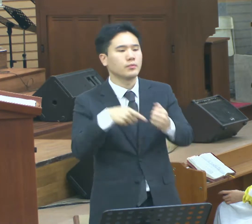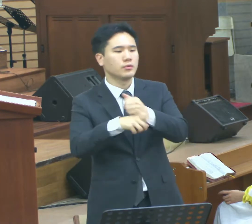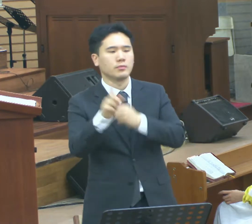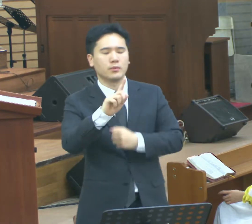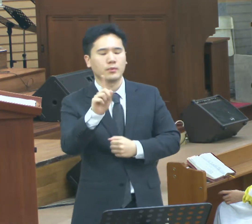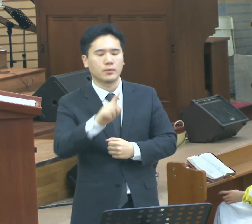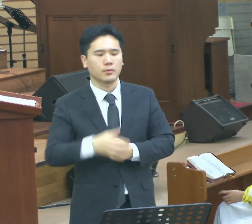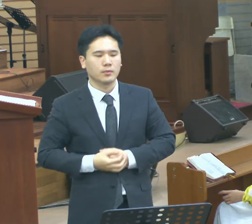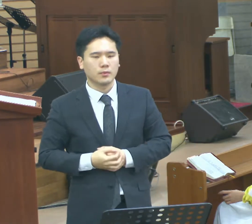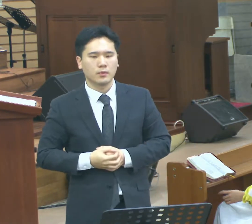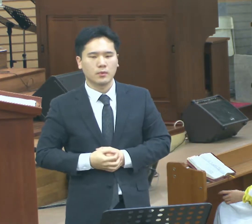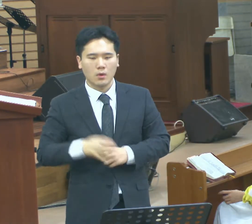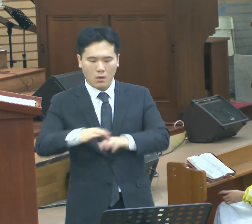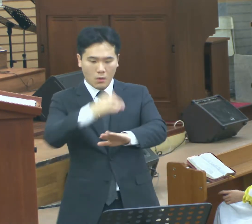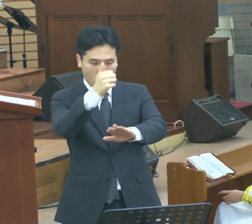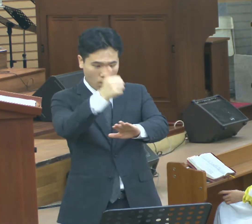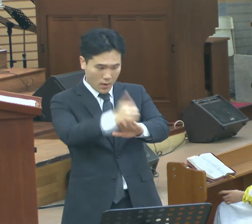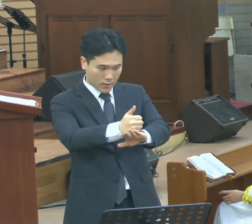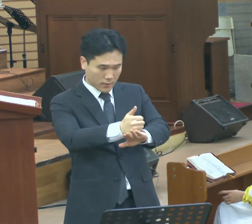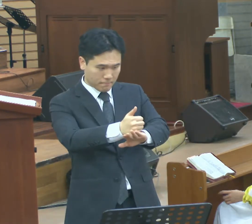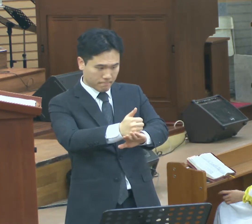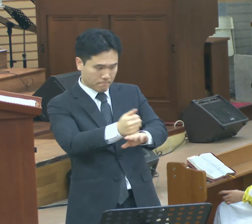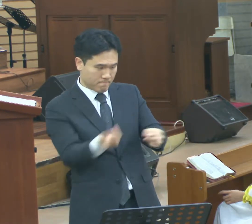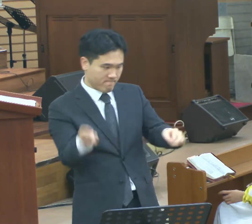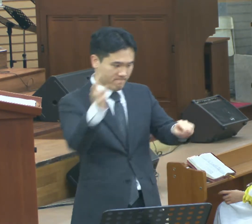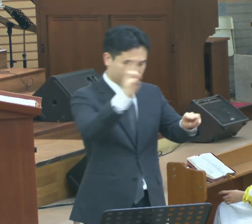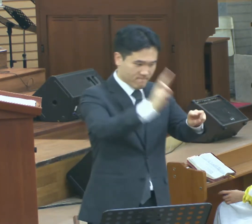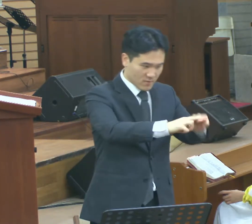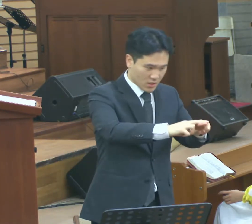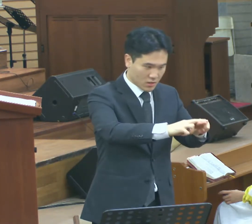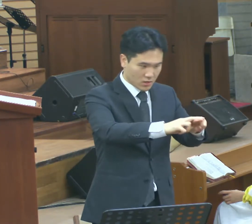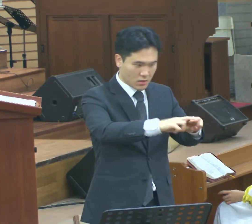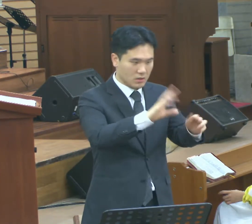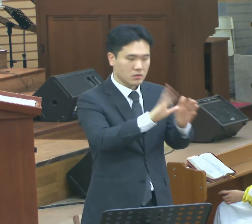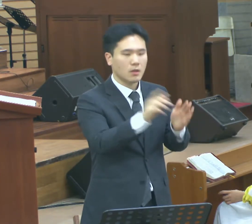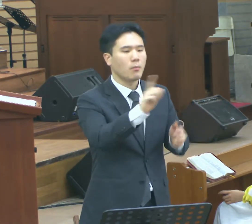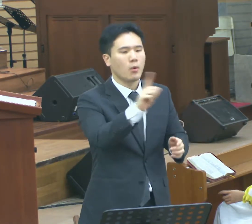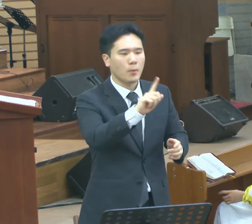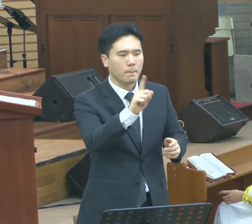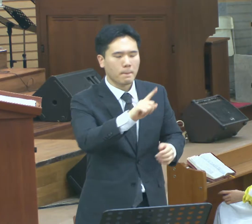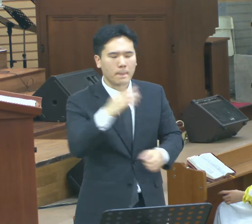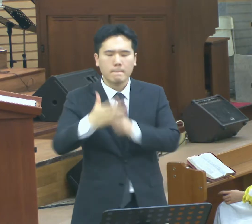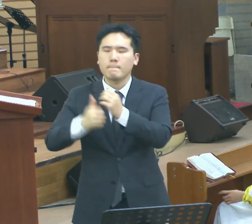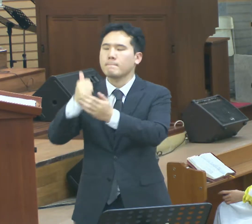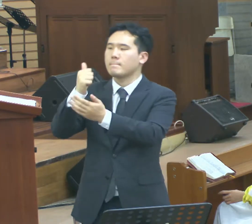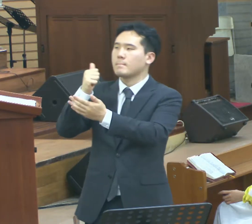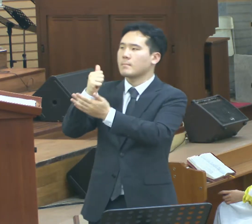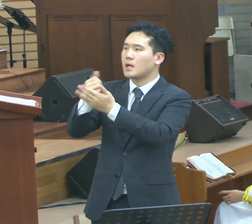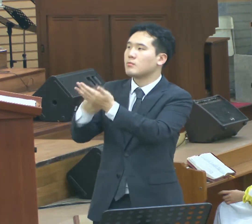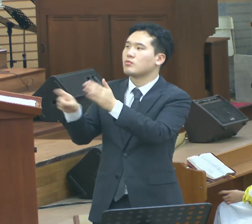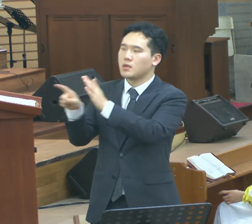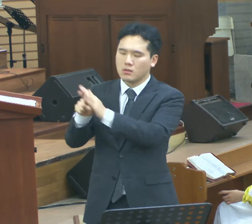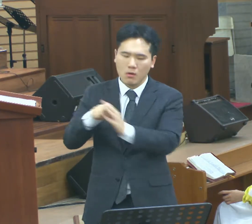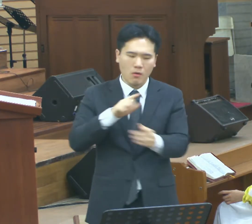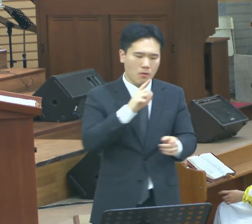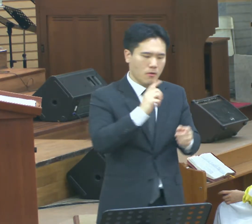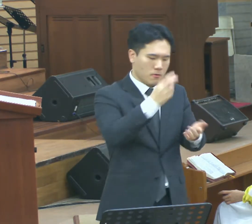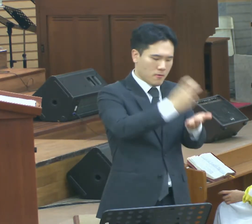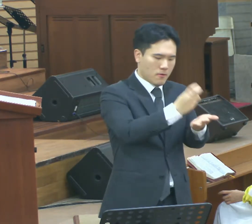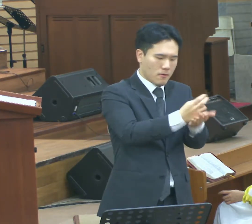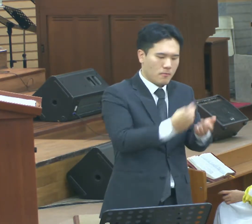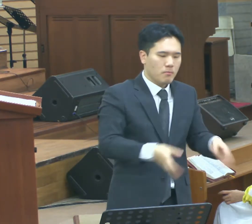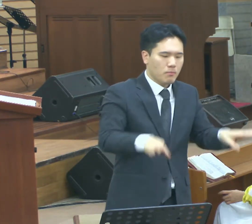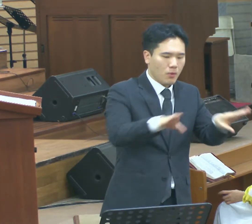이유는 왕이 될 처음에는 법궤를 가지고 오려고 애쓰고 성전을 짓겠다고 제안하고 마지막에는 성전